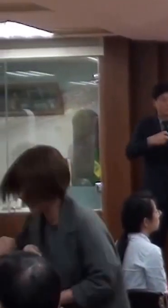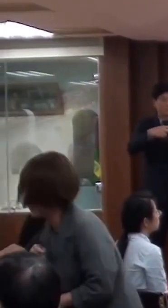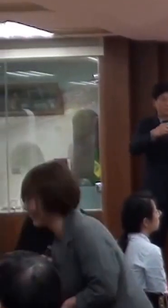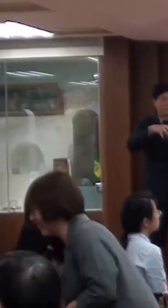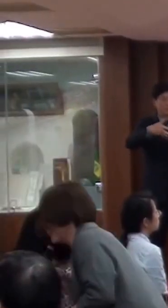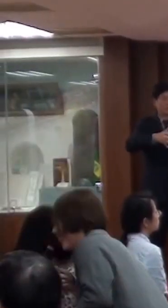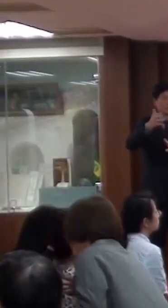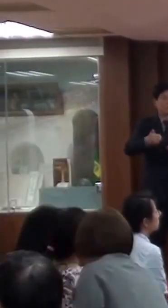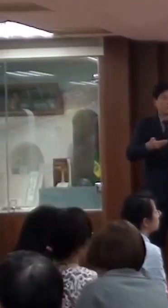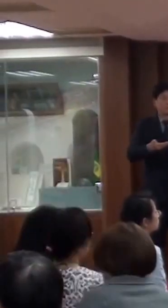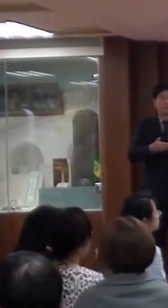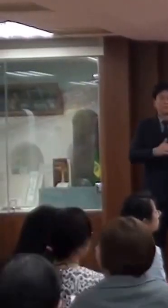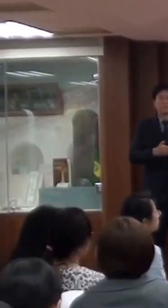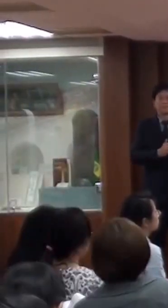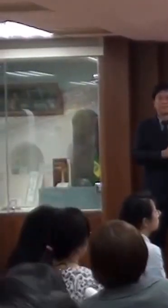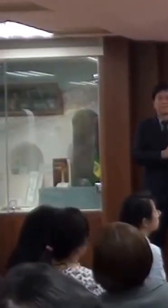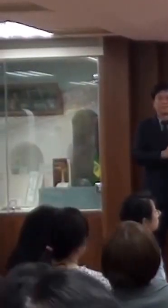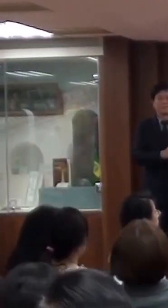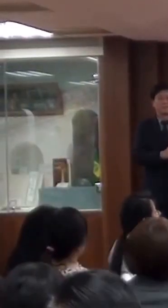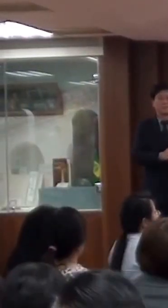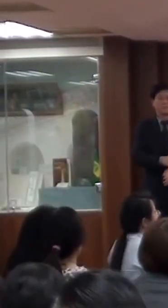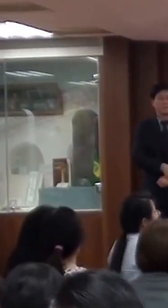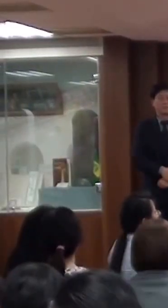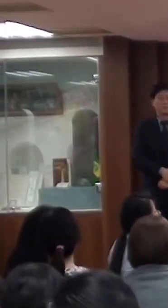兰组长，欢迎组长。